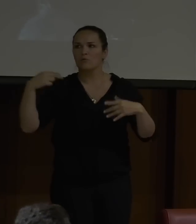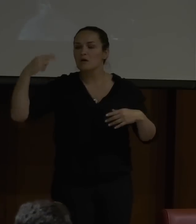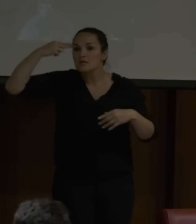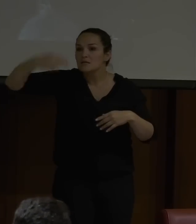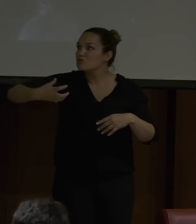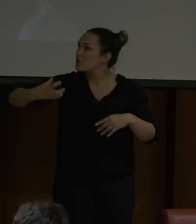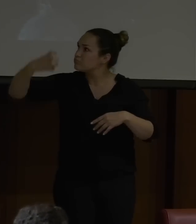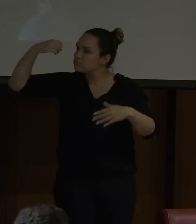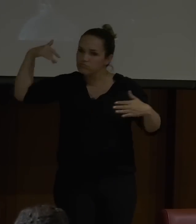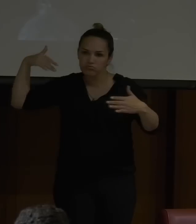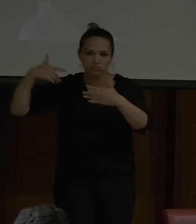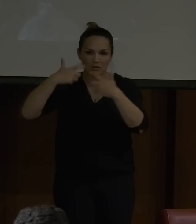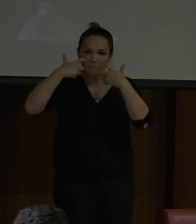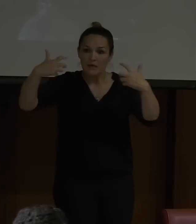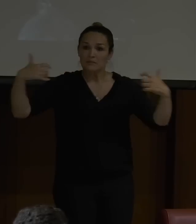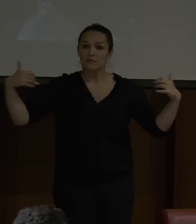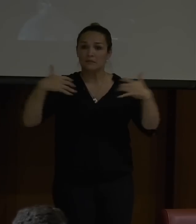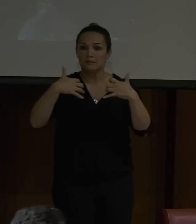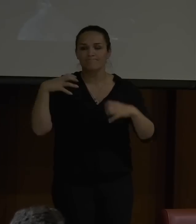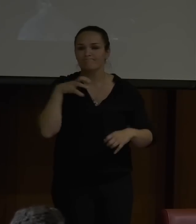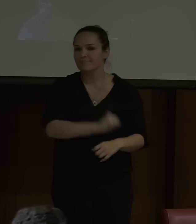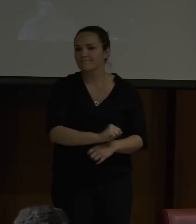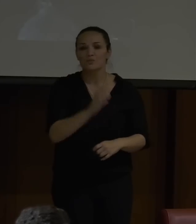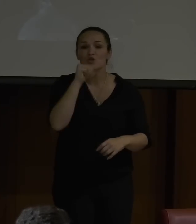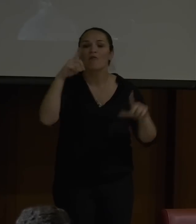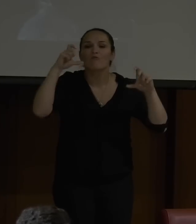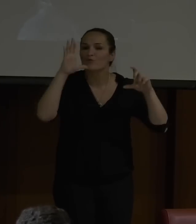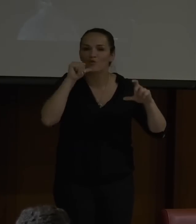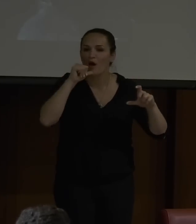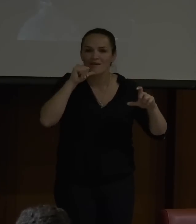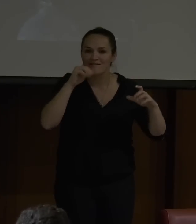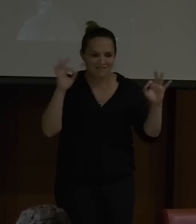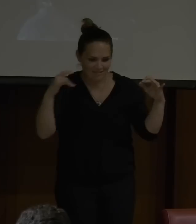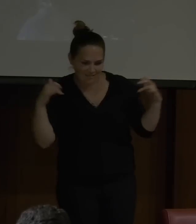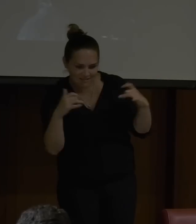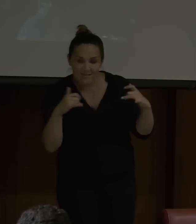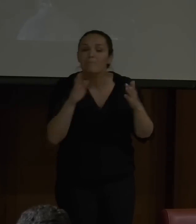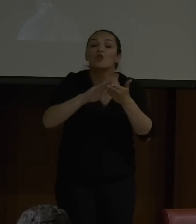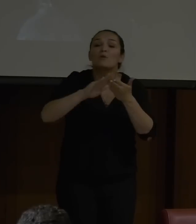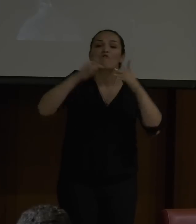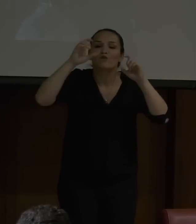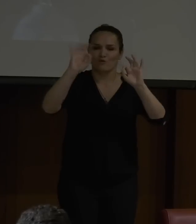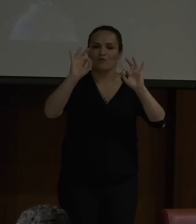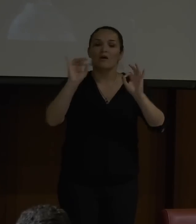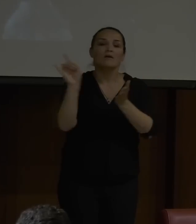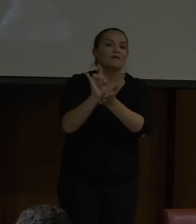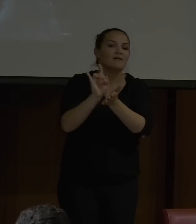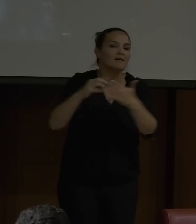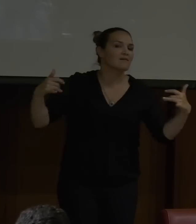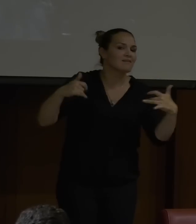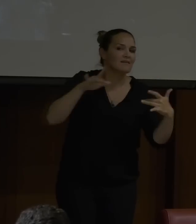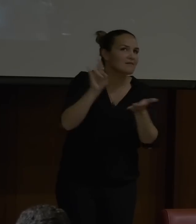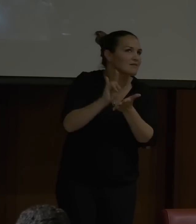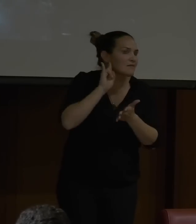historia. Desafortunadamente, no hay registro fonográfico de su acordeón. Chico murió en Bosconia en el